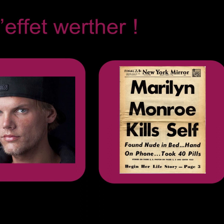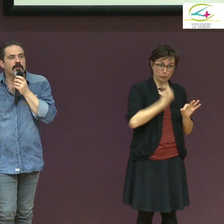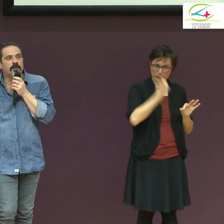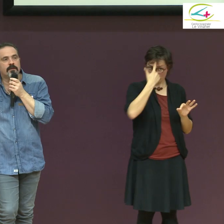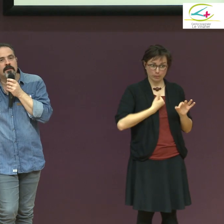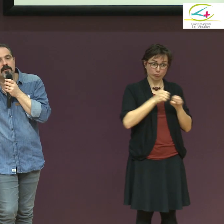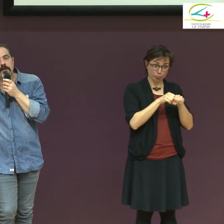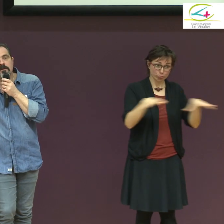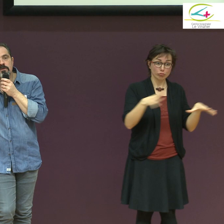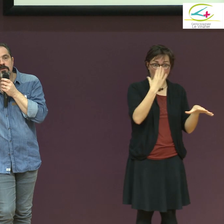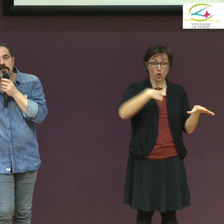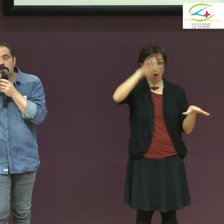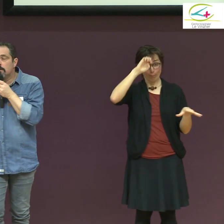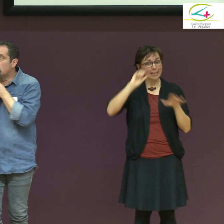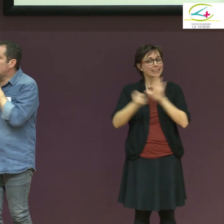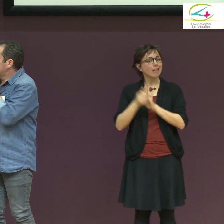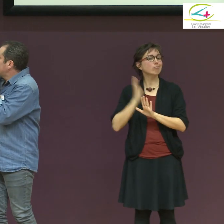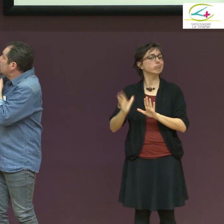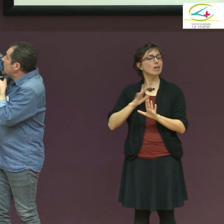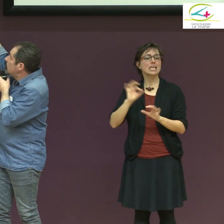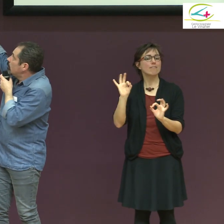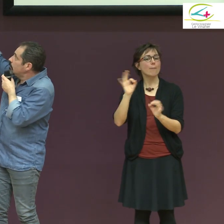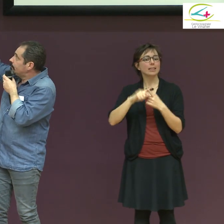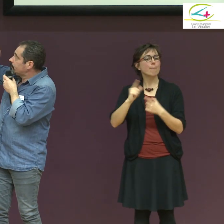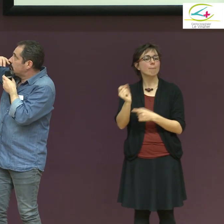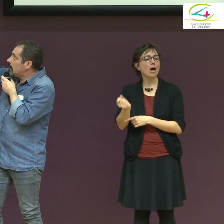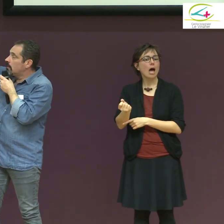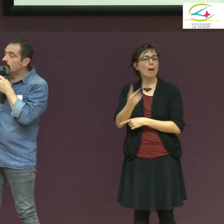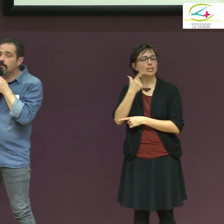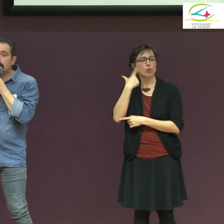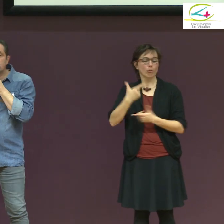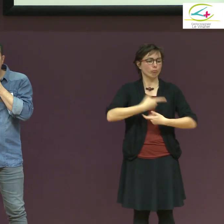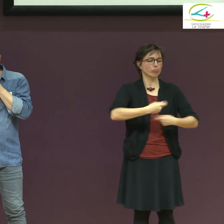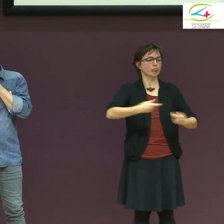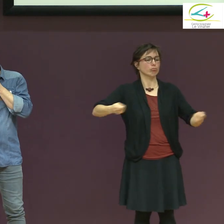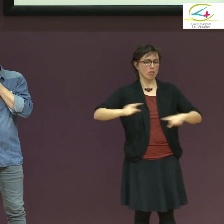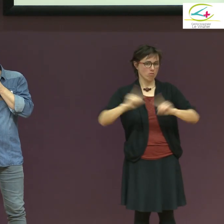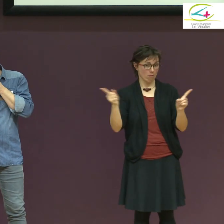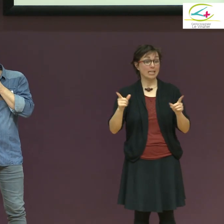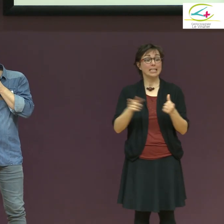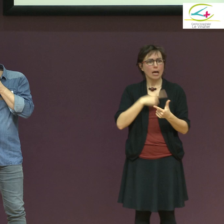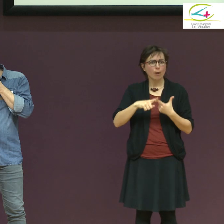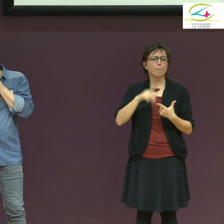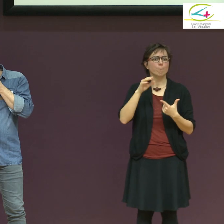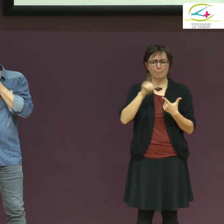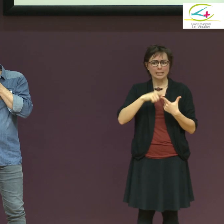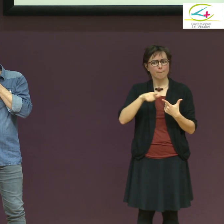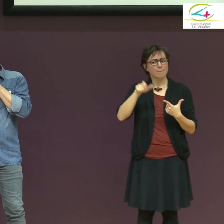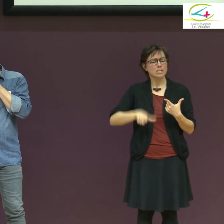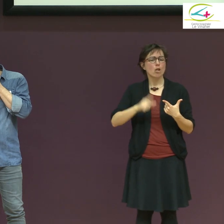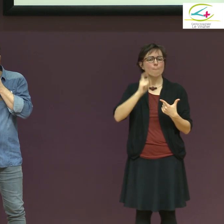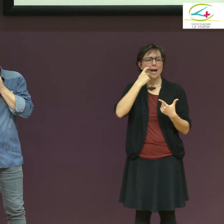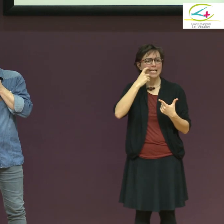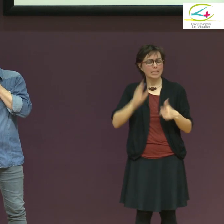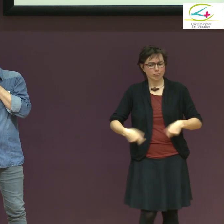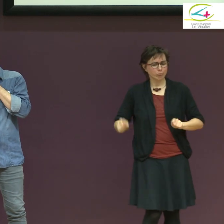bouquins. Hein. Donc vous voyez, c'était quelque chose. On l'a retrouvé avec Marilyn Monroe, et on l'a retrouvé récemment avec Avicii, où la description par